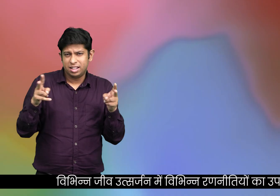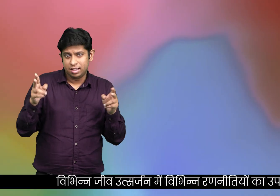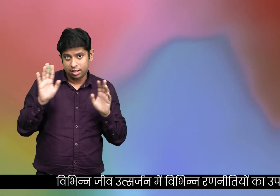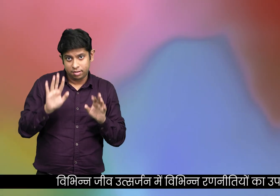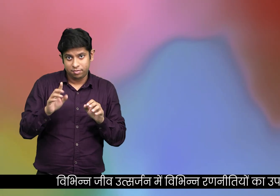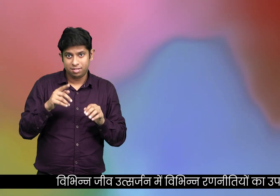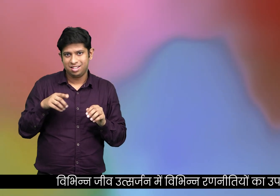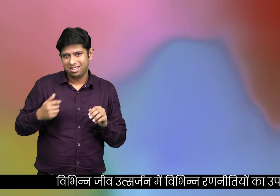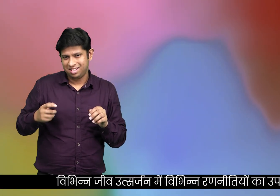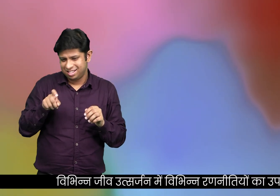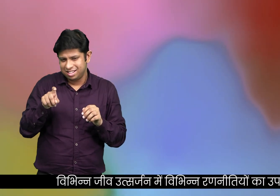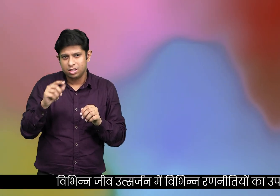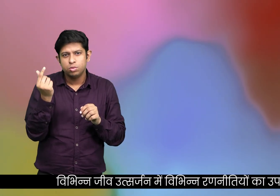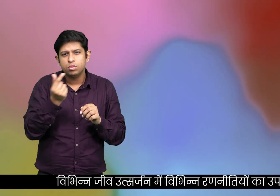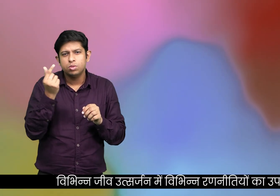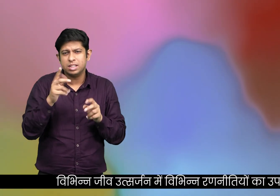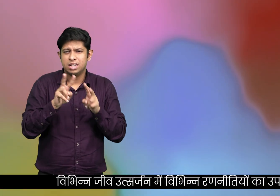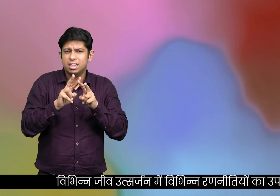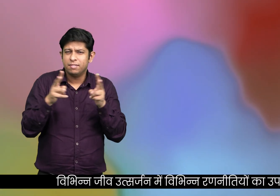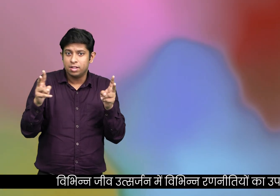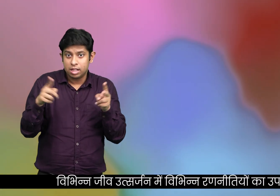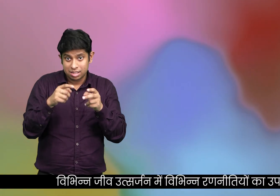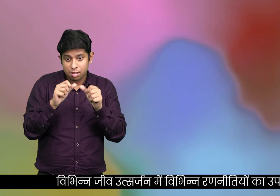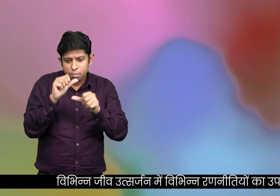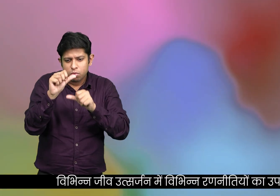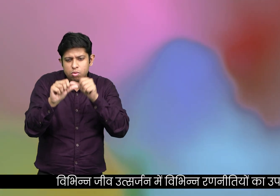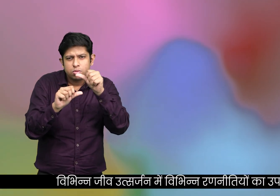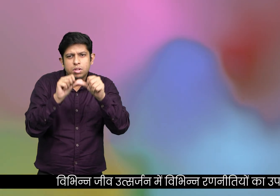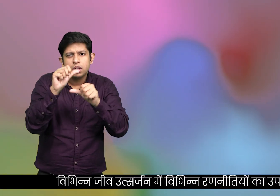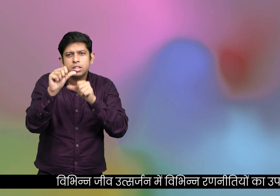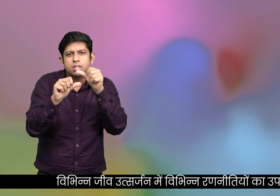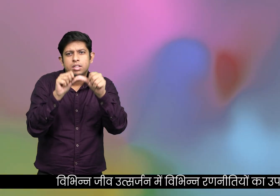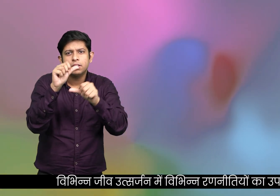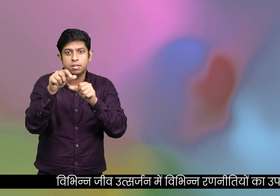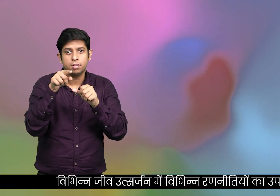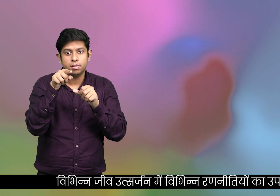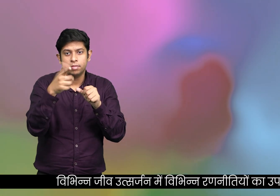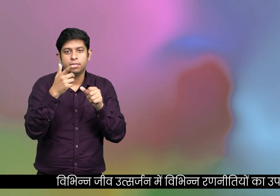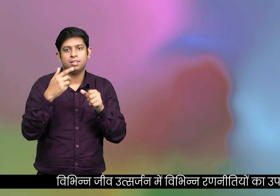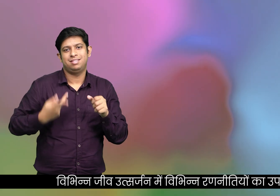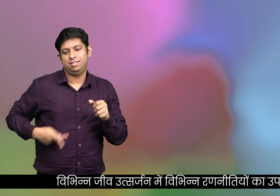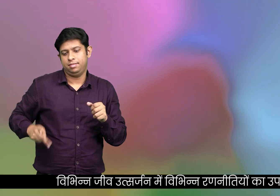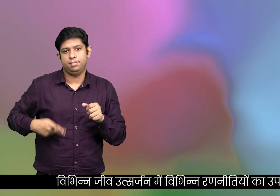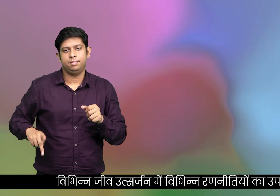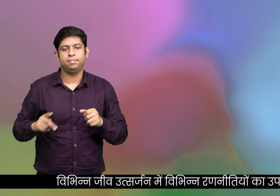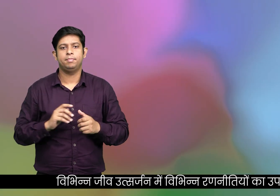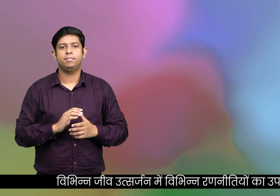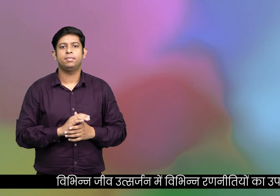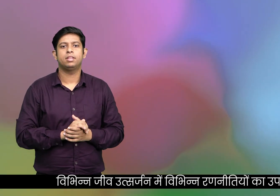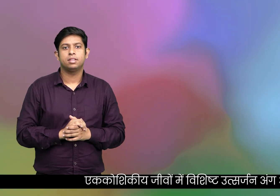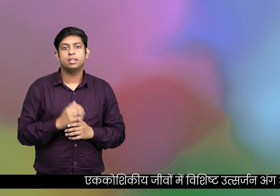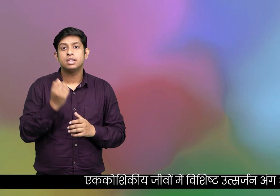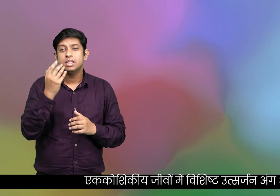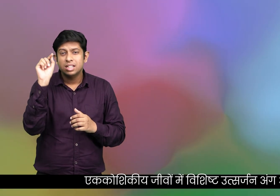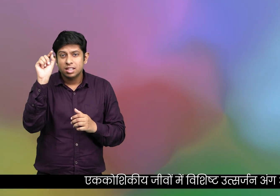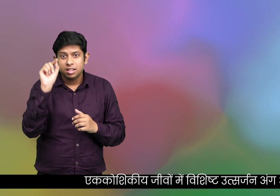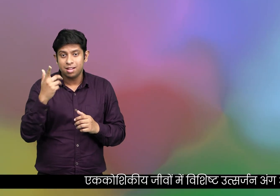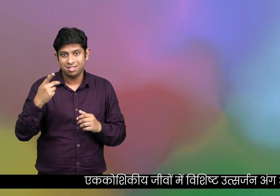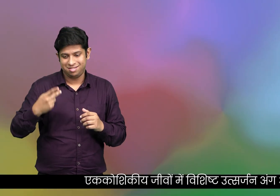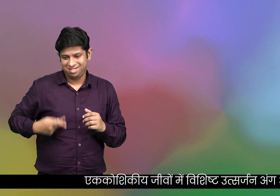विभिन्न जीव उत्सर्जन में विभिन्न रणनीतियों का उपयोग करते हैं। एक कोशिकाई